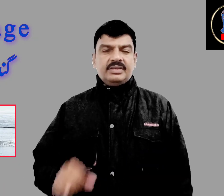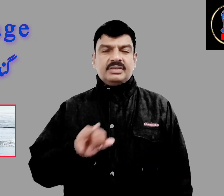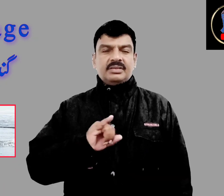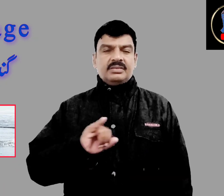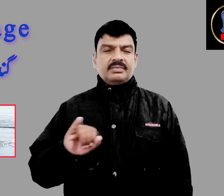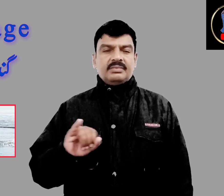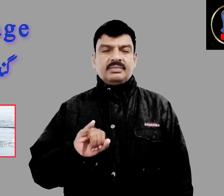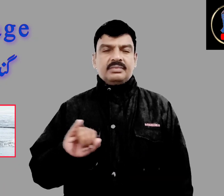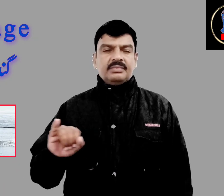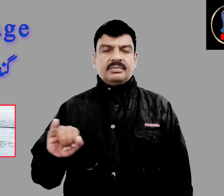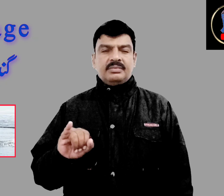सीवेज।